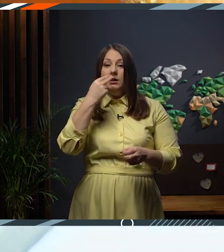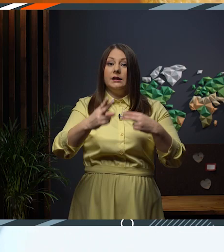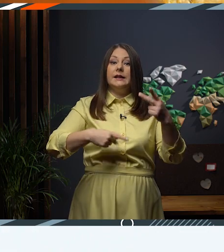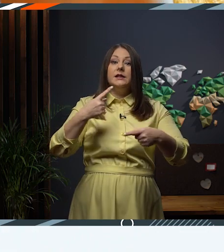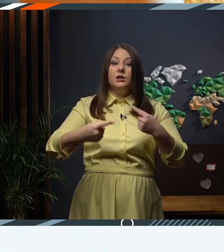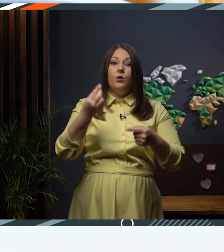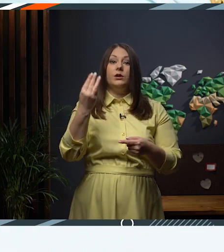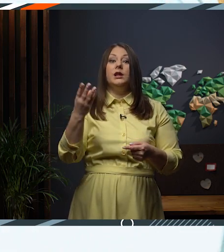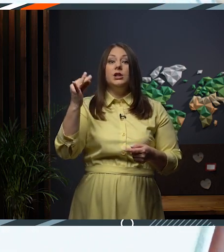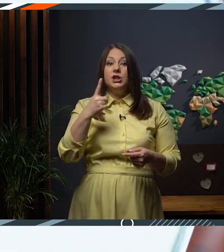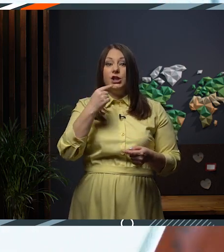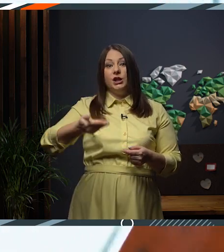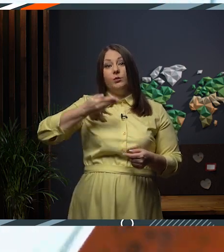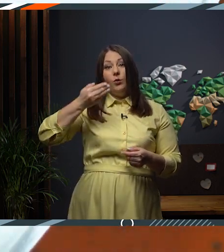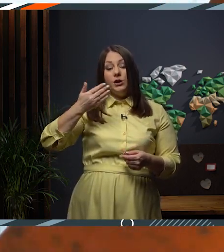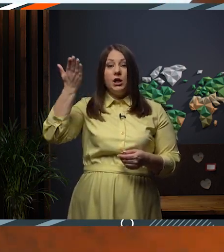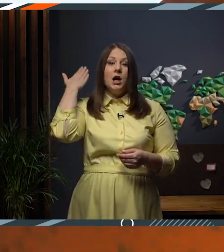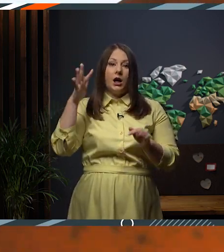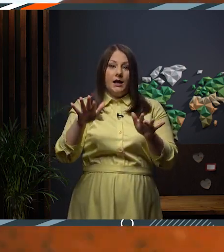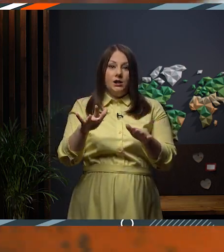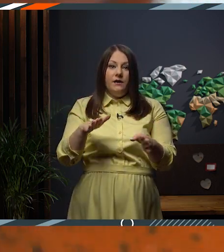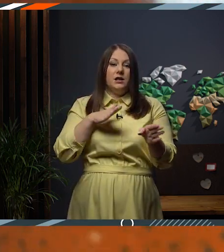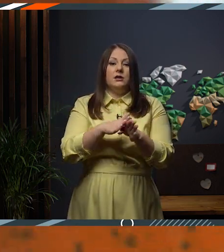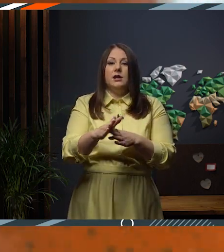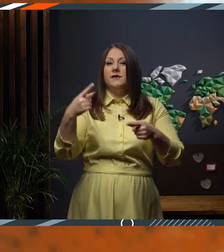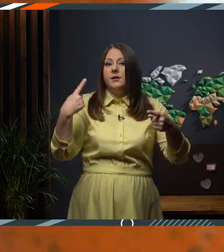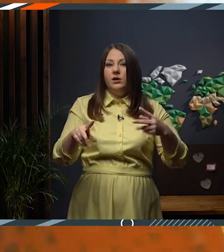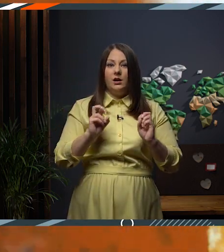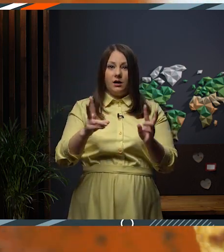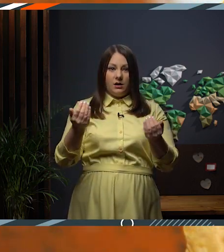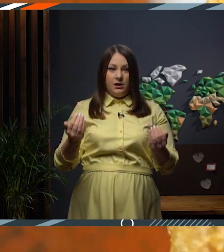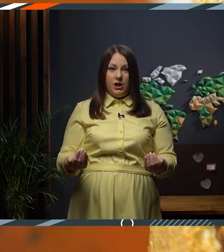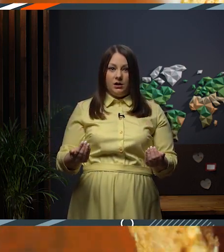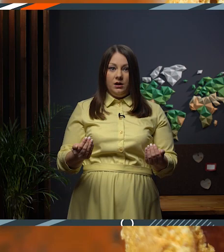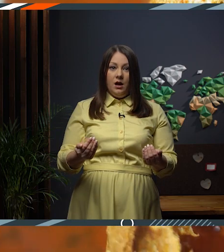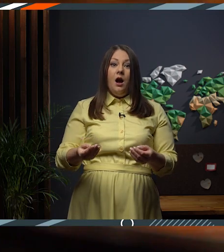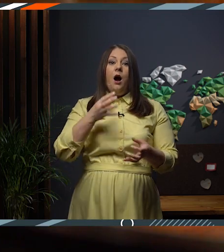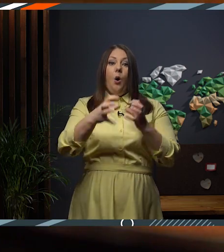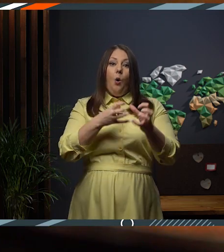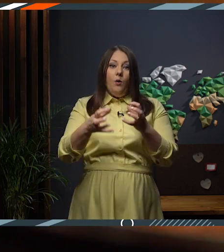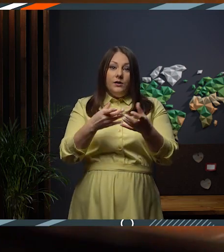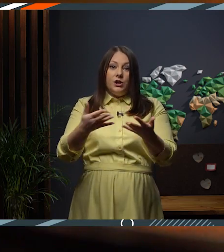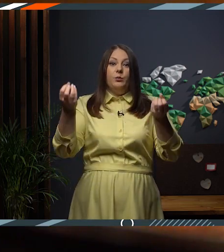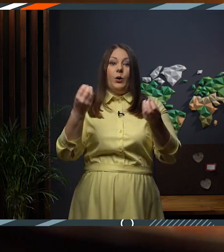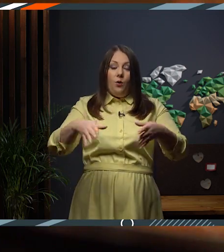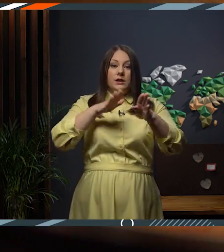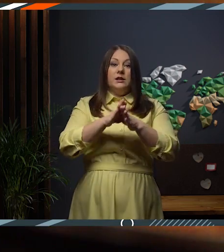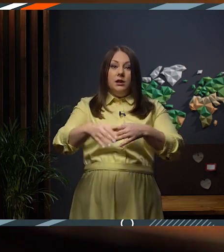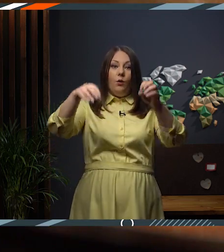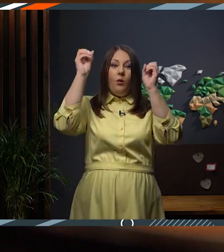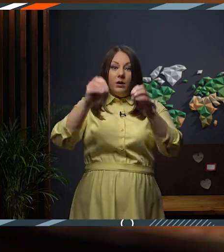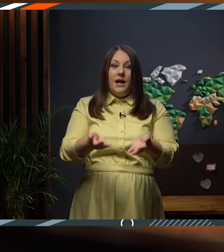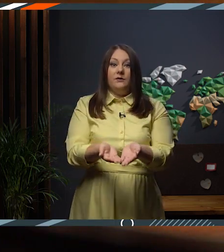супы, традиционные щи и борщ раньше варили совсем не так, как сейчас. Овощи